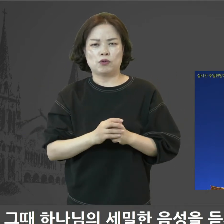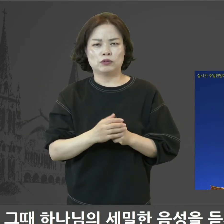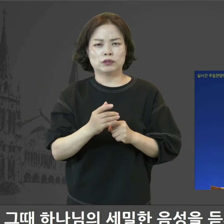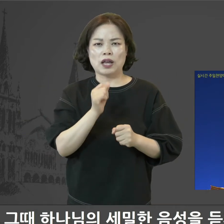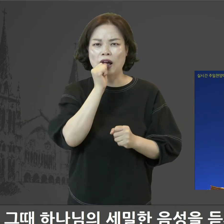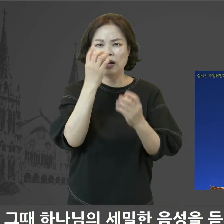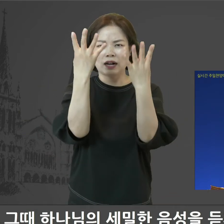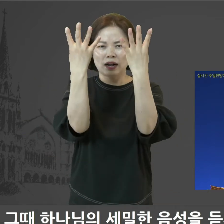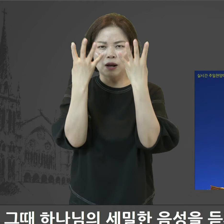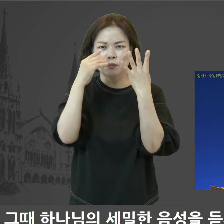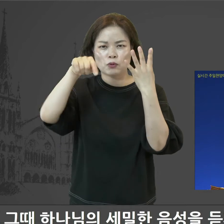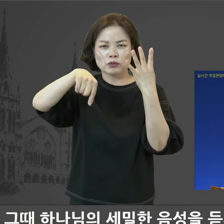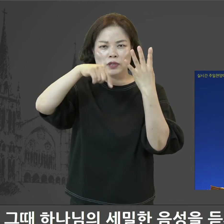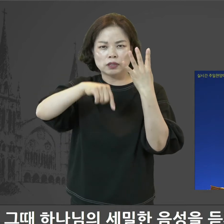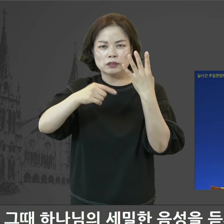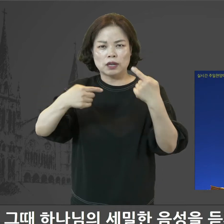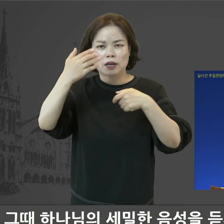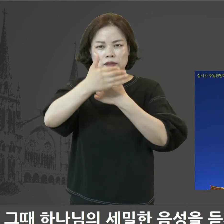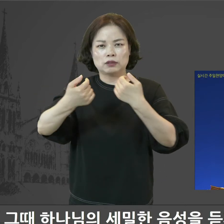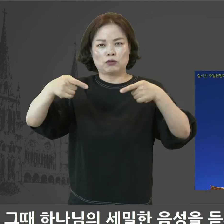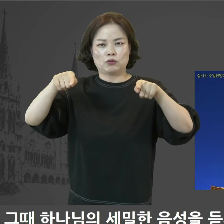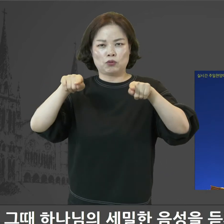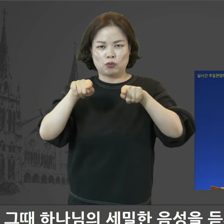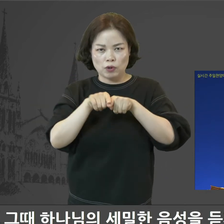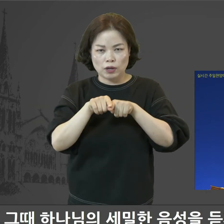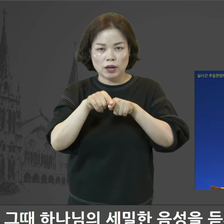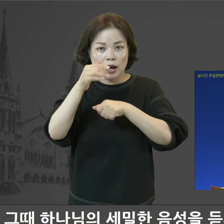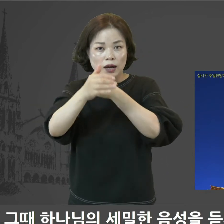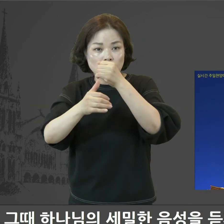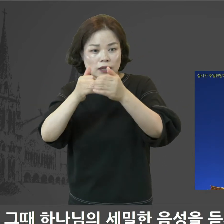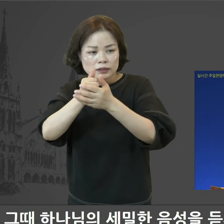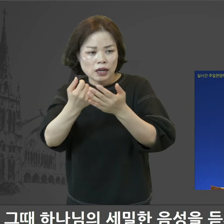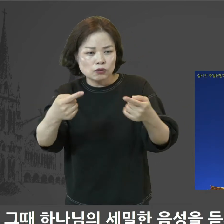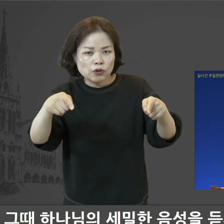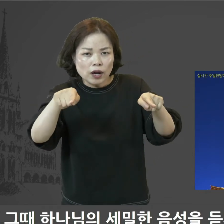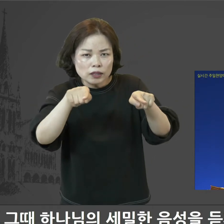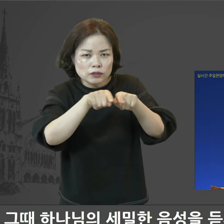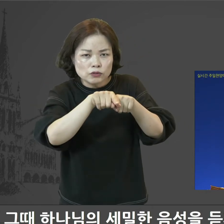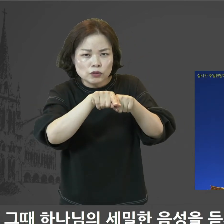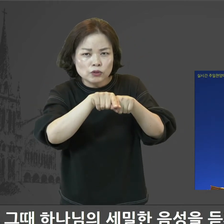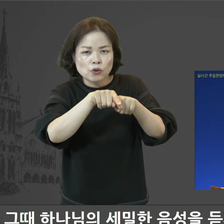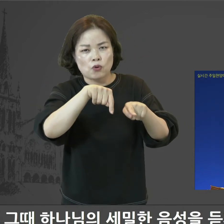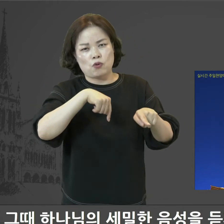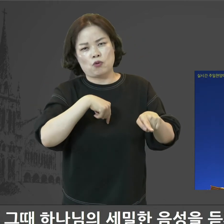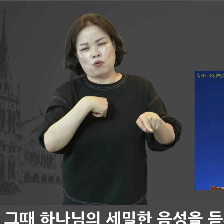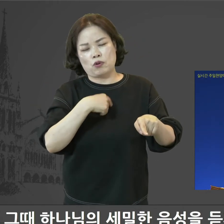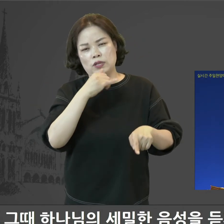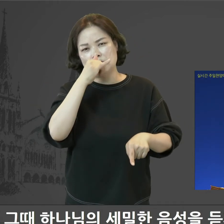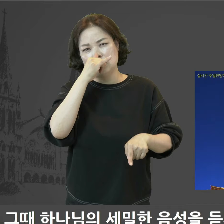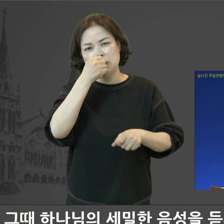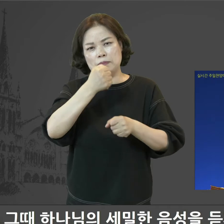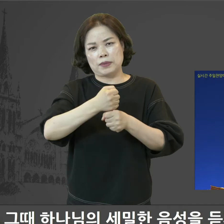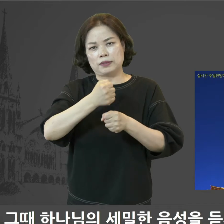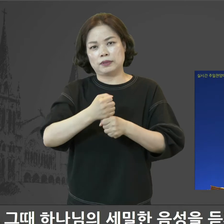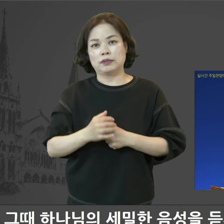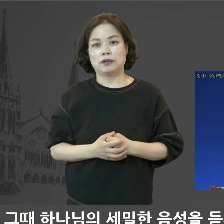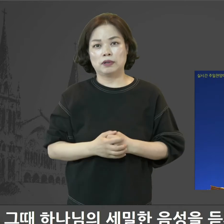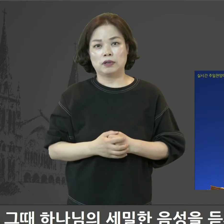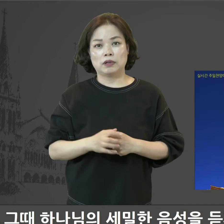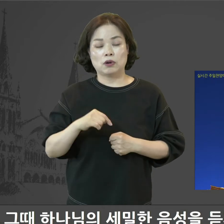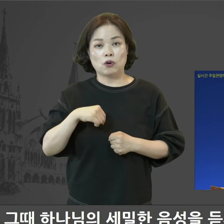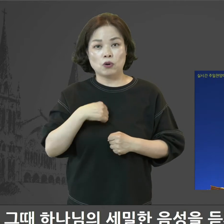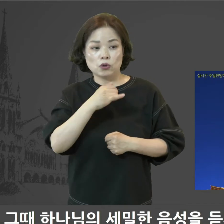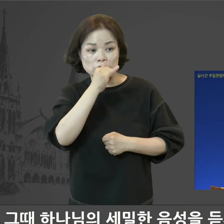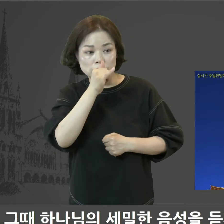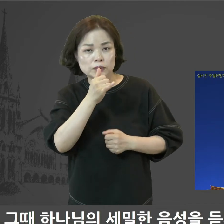감옥 속에서 하나님과 동행하게 하시죠. 하나님께서 그와 함께 하기 위해 홀로 있게 만드신 겁니다. 홀로